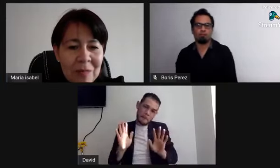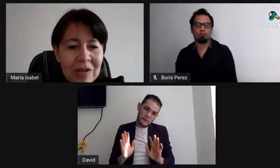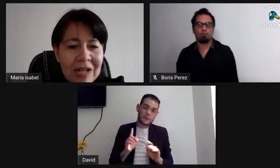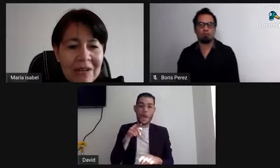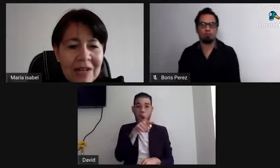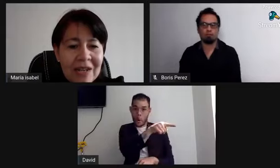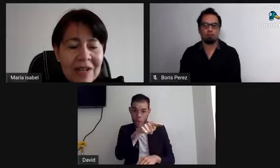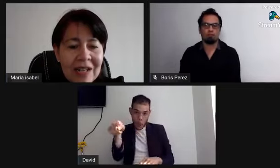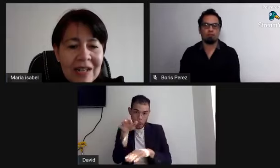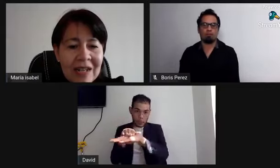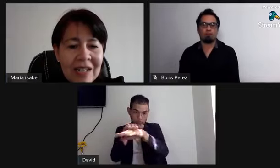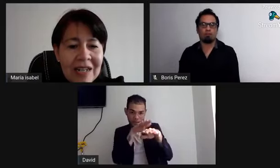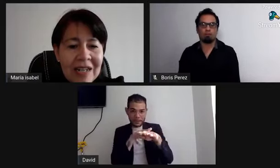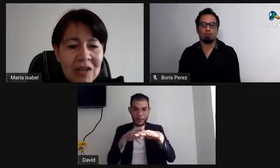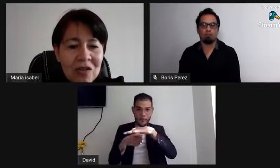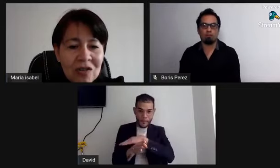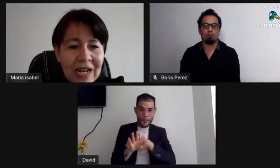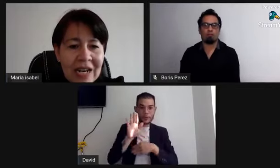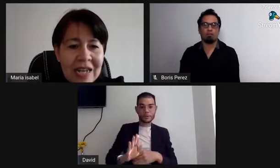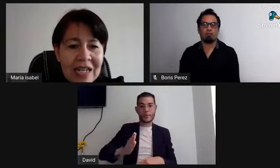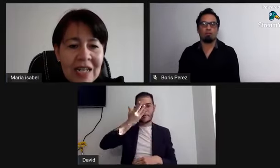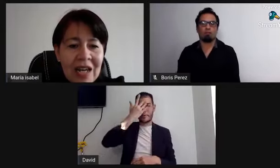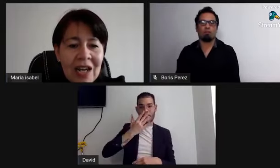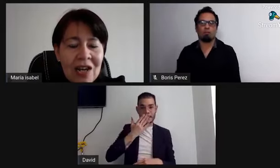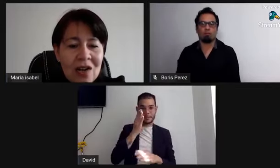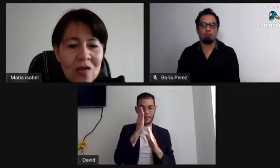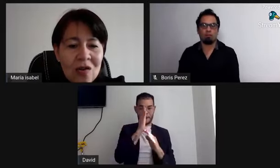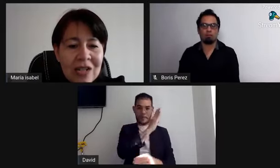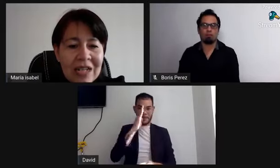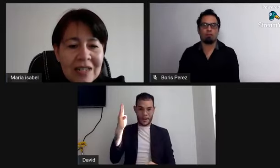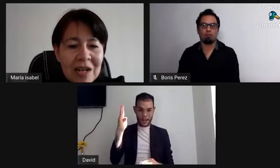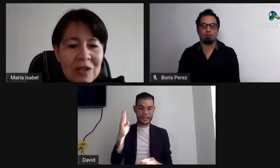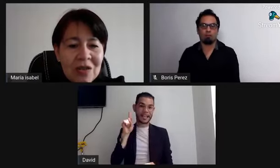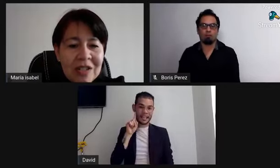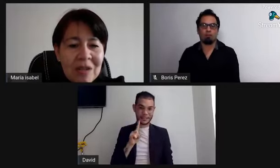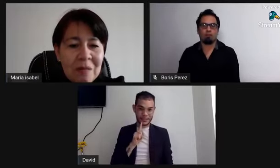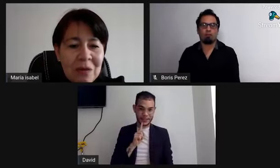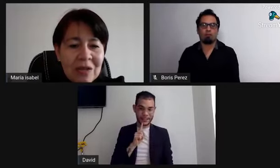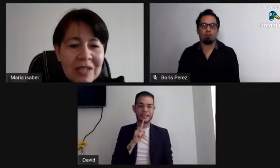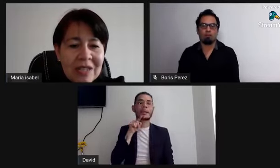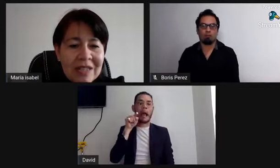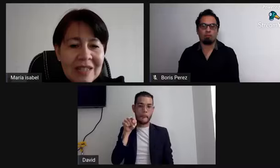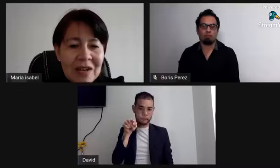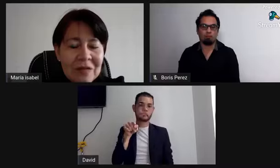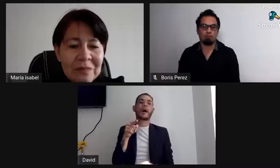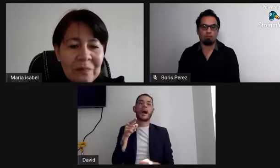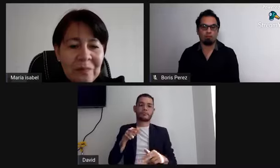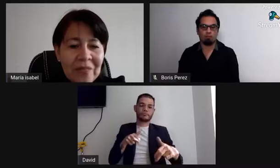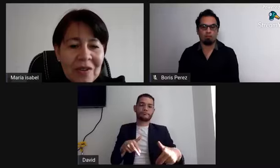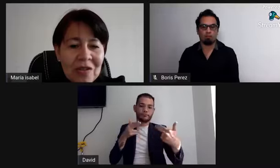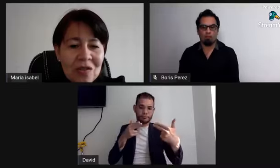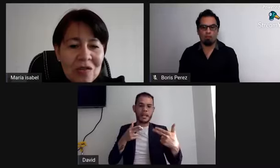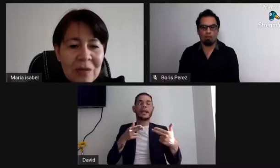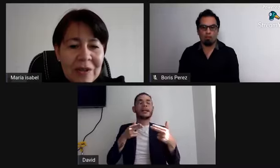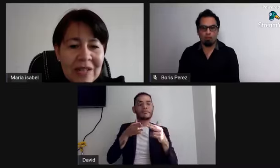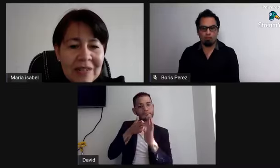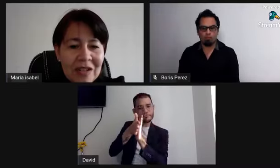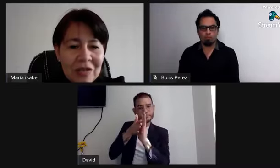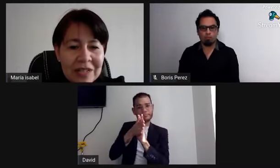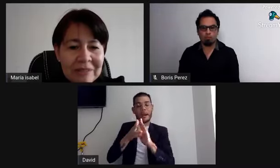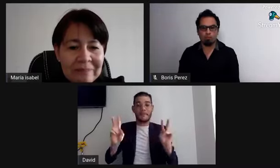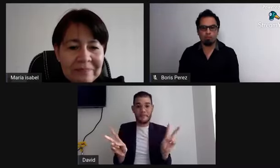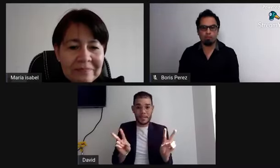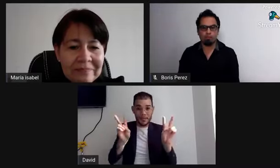de la República, van a ver y encontrar ahí las transmisiones en vivo que se hicieron con los